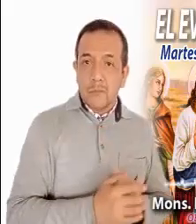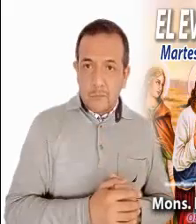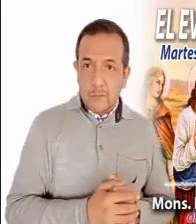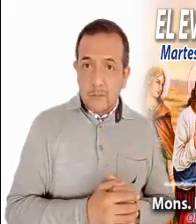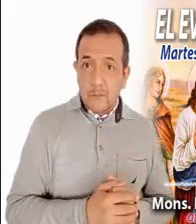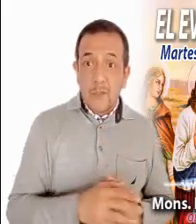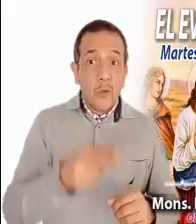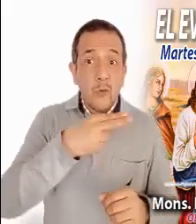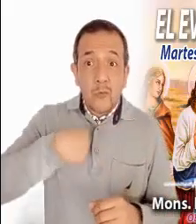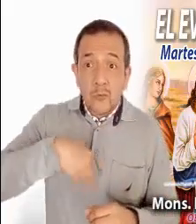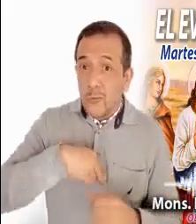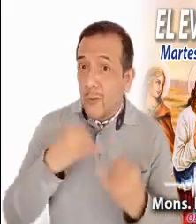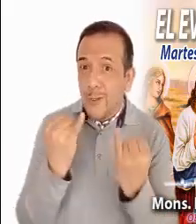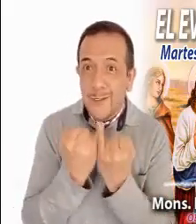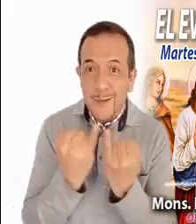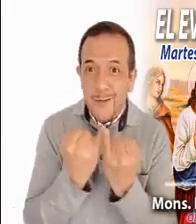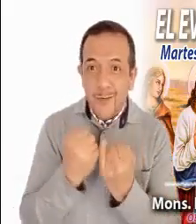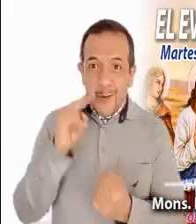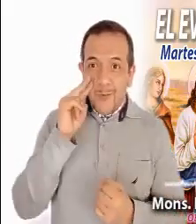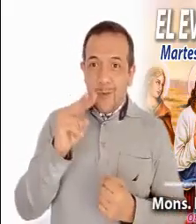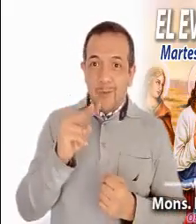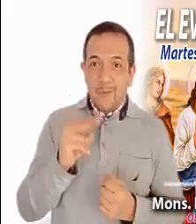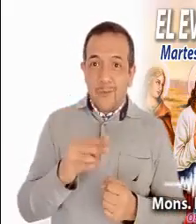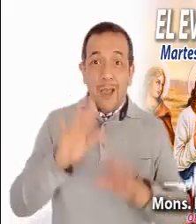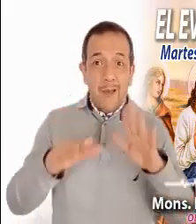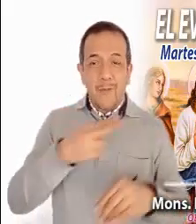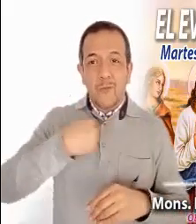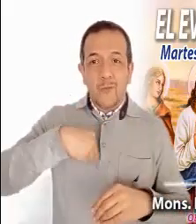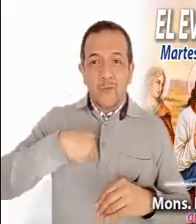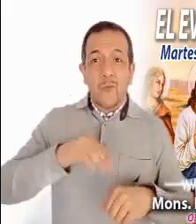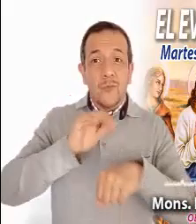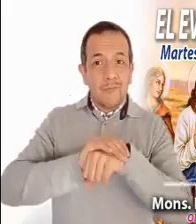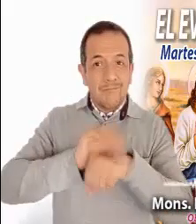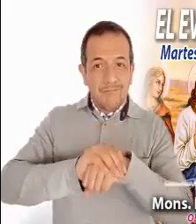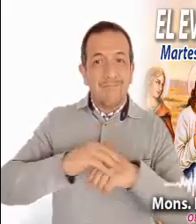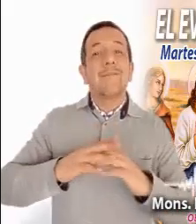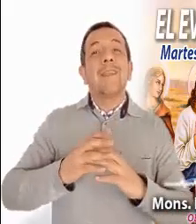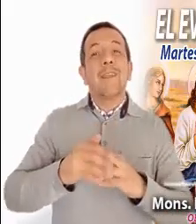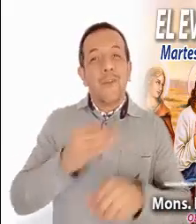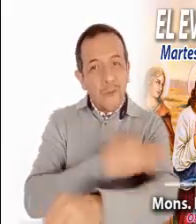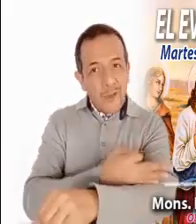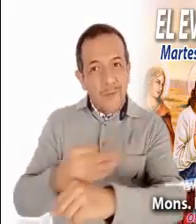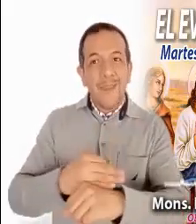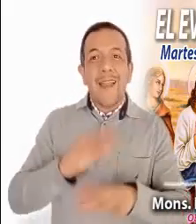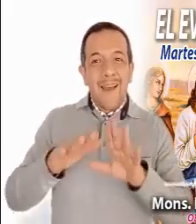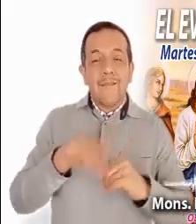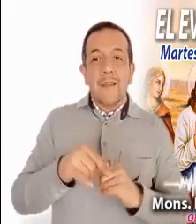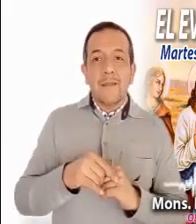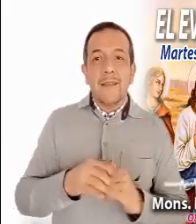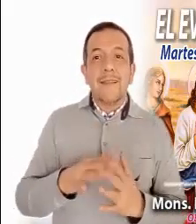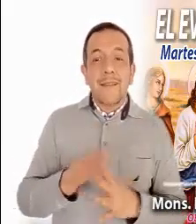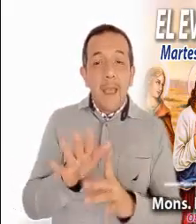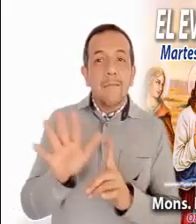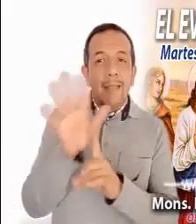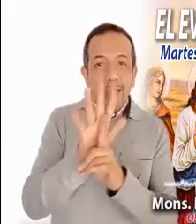medio de nosotros, desde la simple relación de amigos y cercanos, que